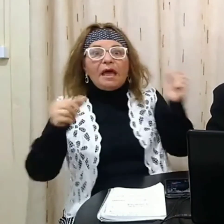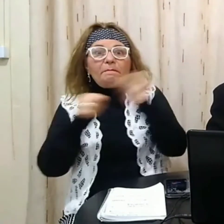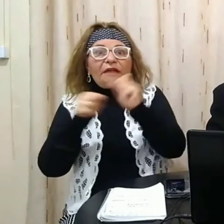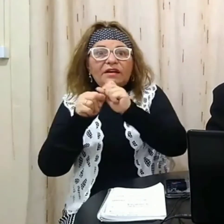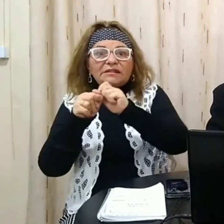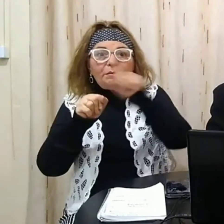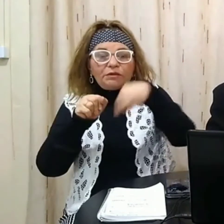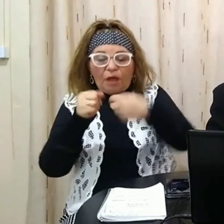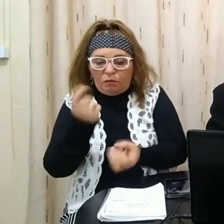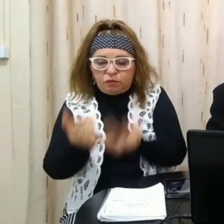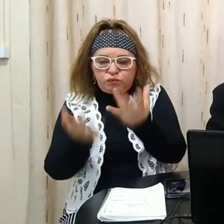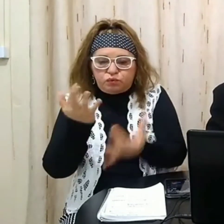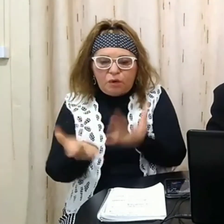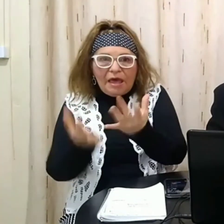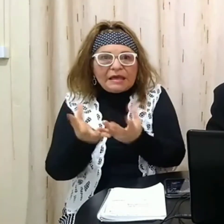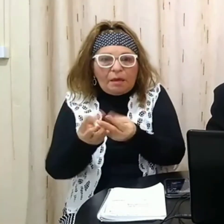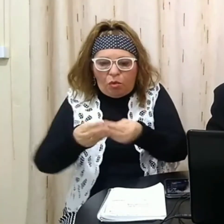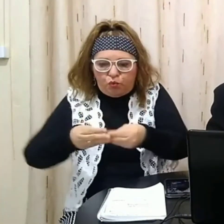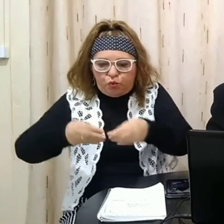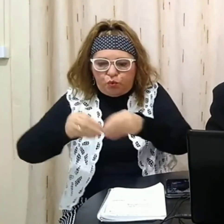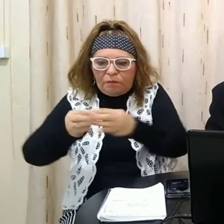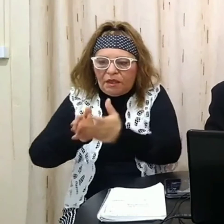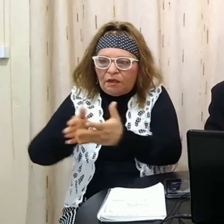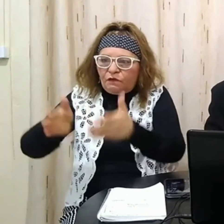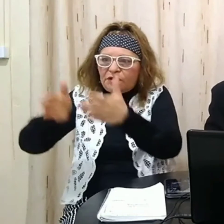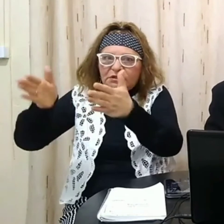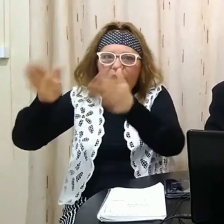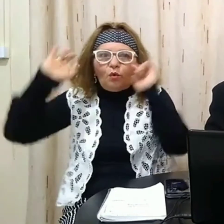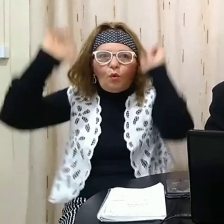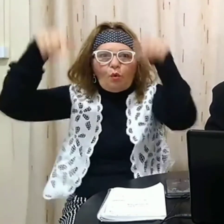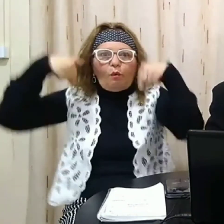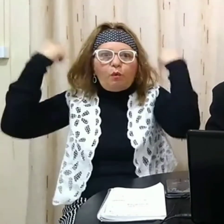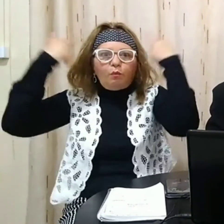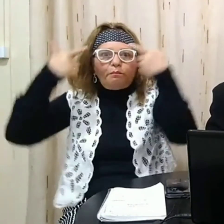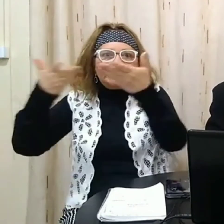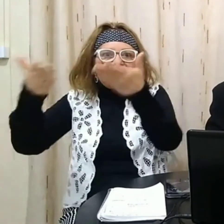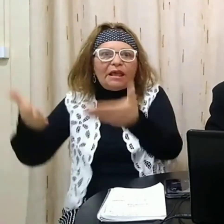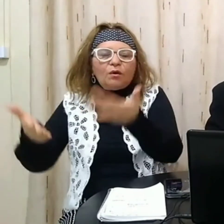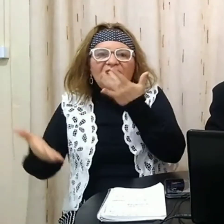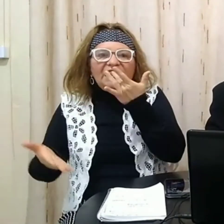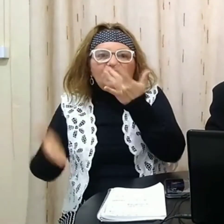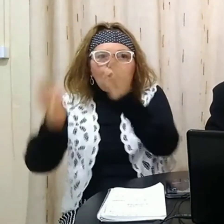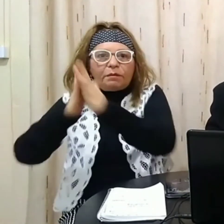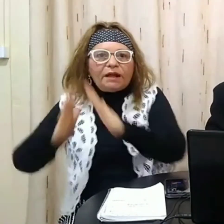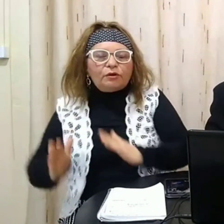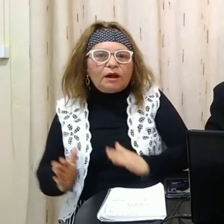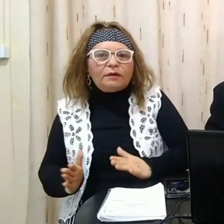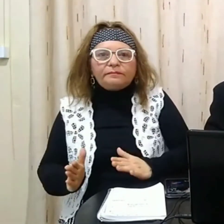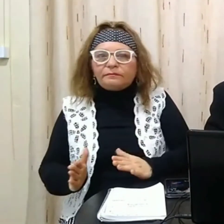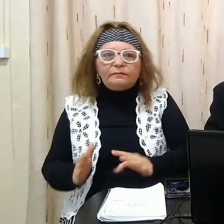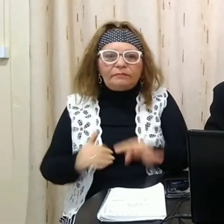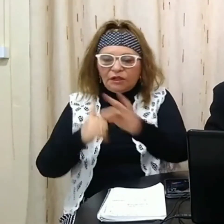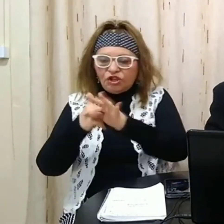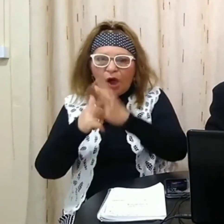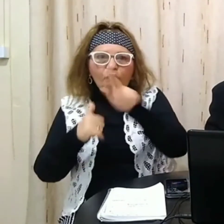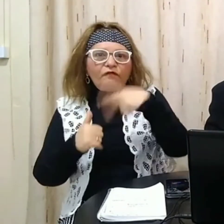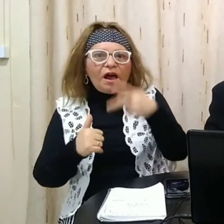fazer alguma coisa para que eles pudessem ver. Tiago 4:7 diz que nós devemos nos sujeitar a